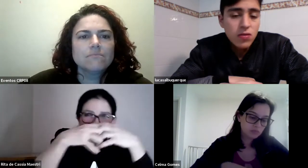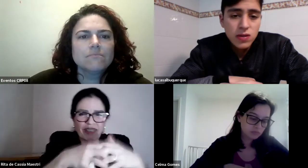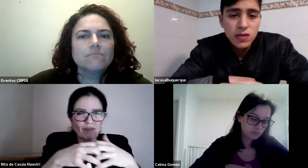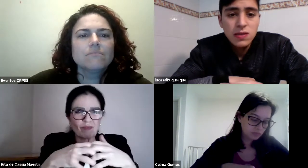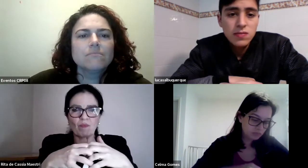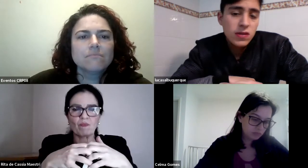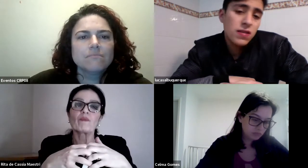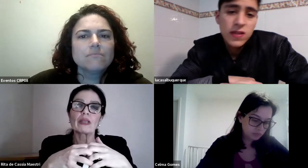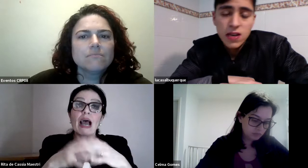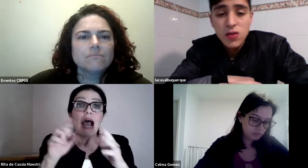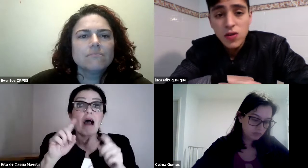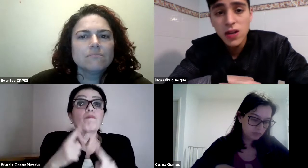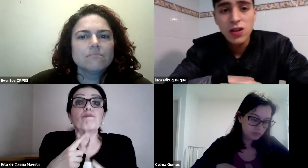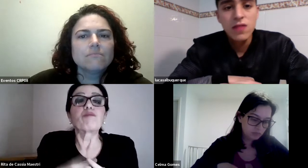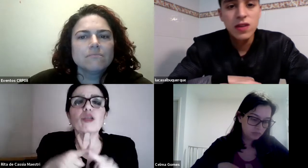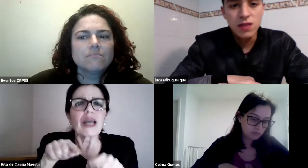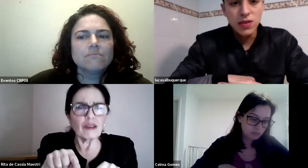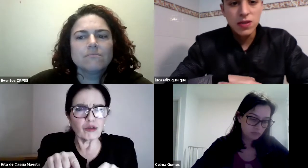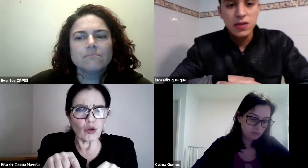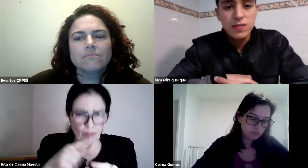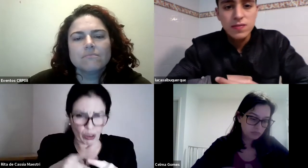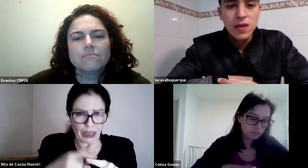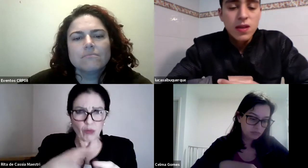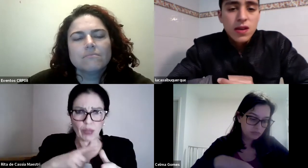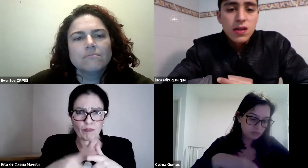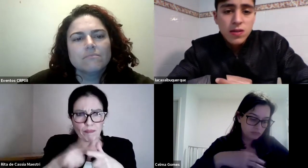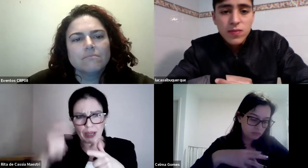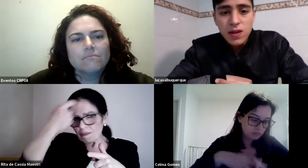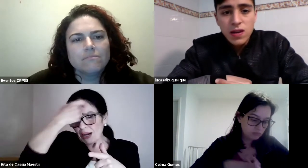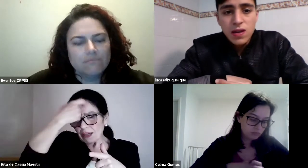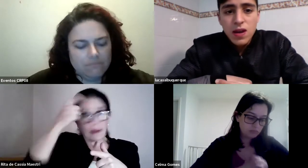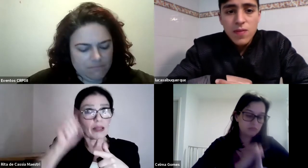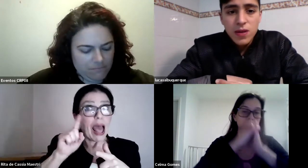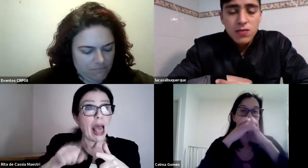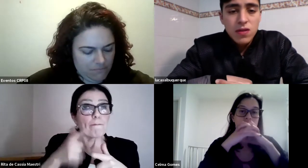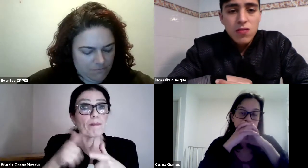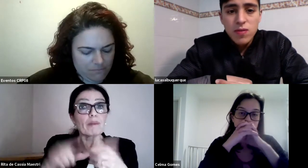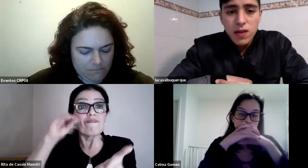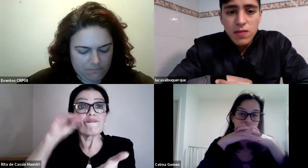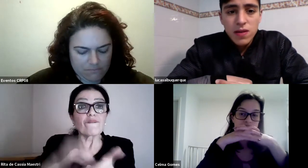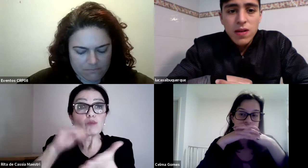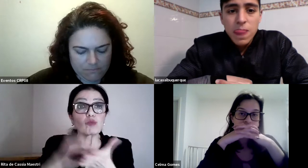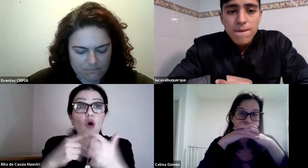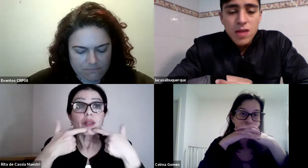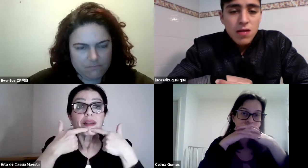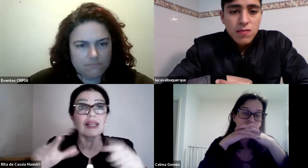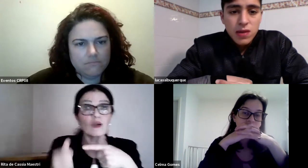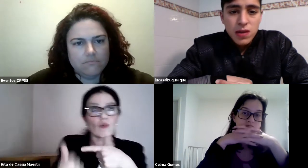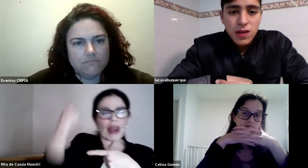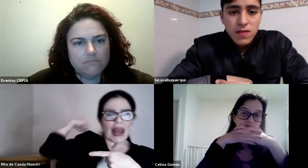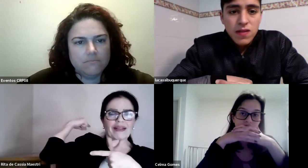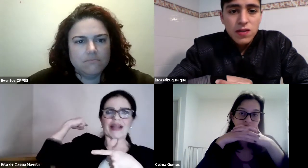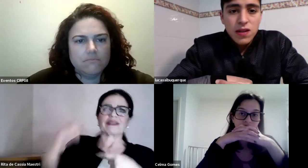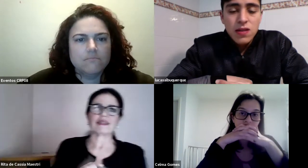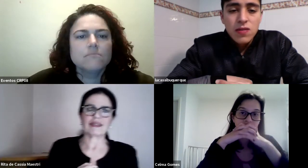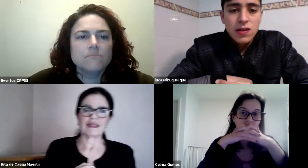porque ficou com essa defasagem cognitiva, digamos assim. Isso é por quê? É porque eu tenho algum problema? Não, é